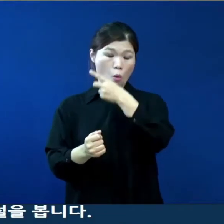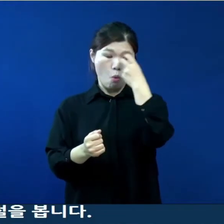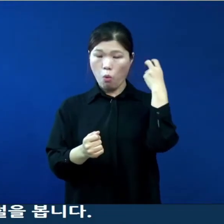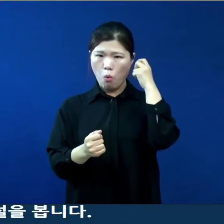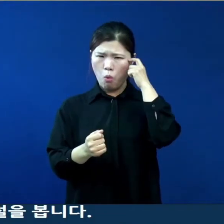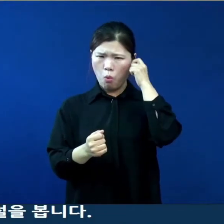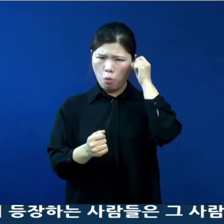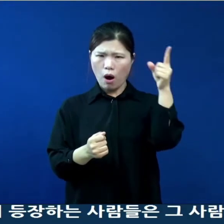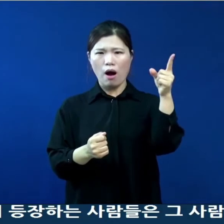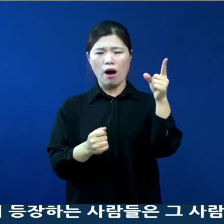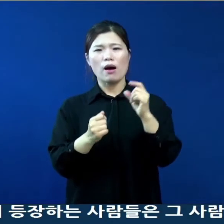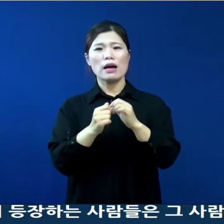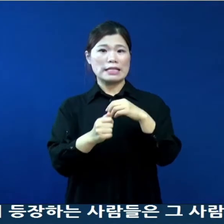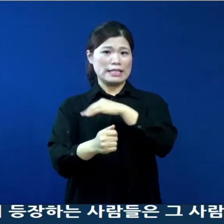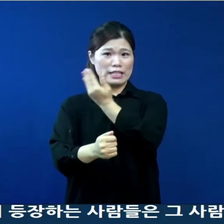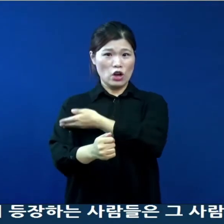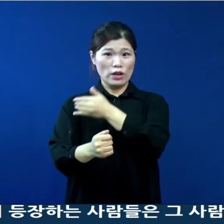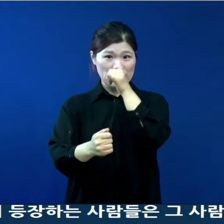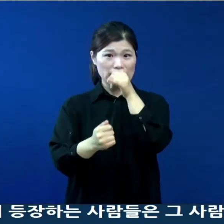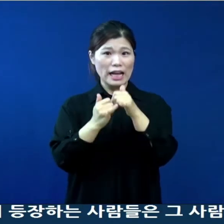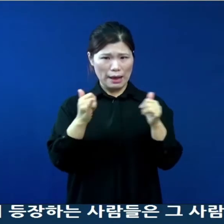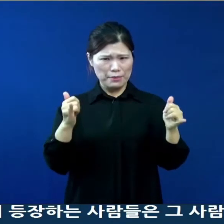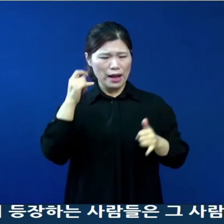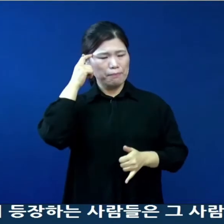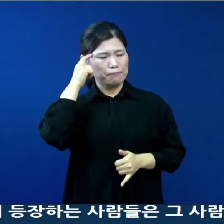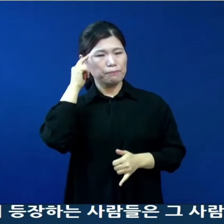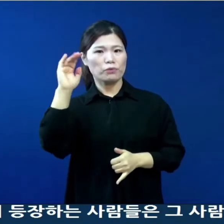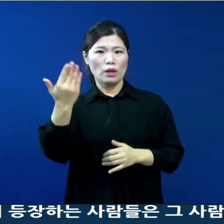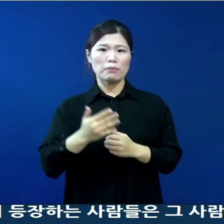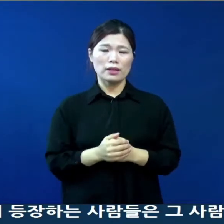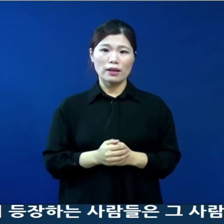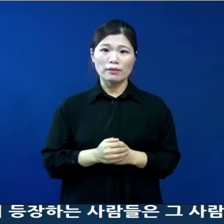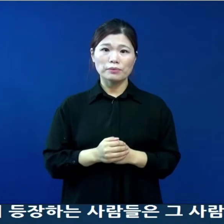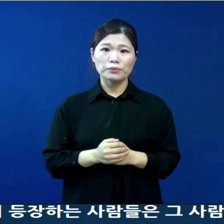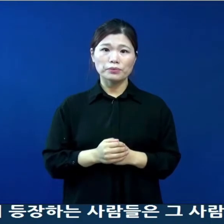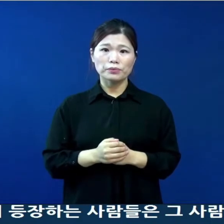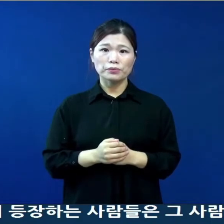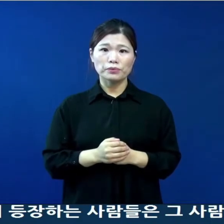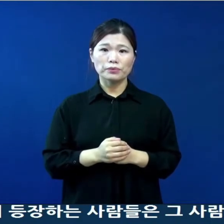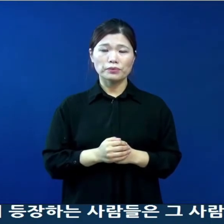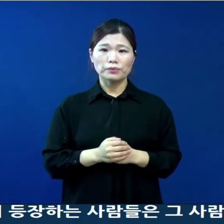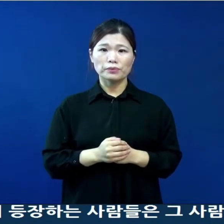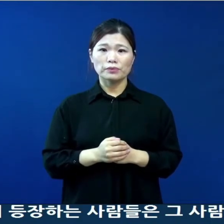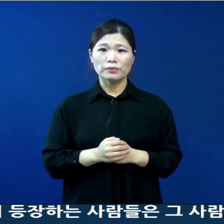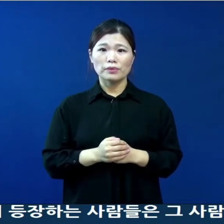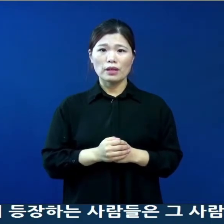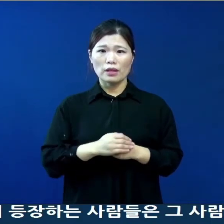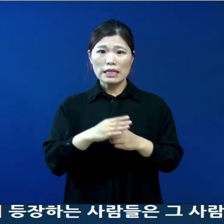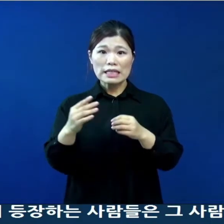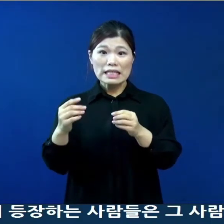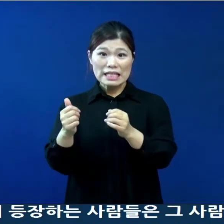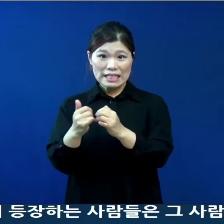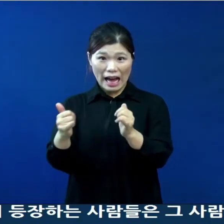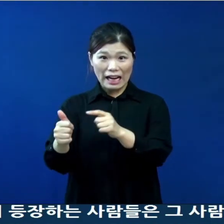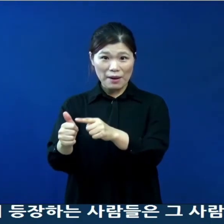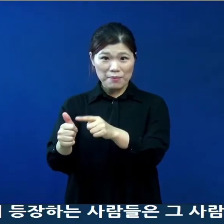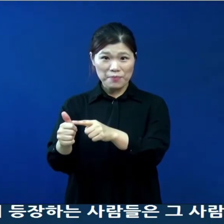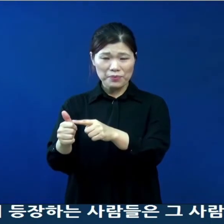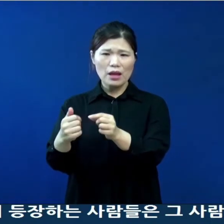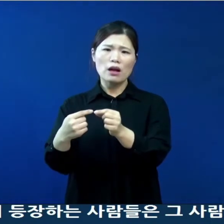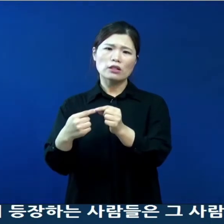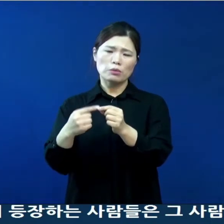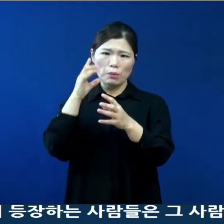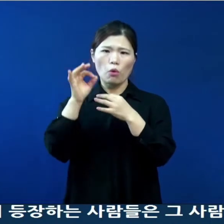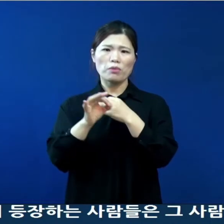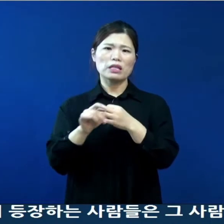라고 평가할 수 있을 것입니다. 여러분, 첫 번째로 이 사람이 이 시대의